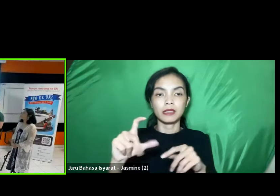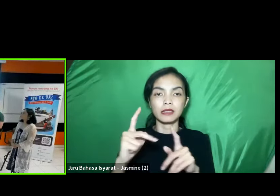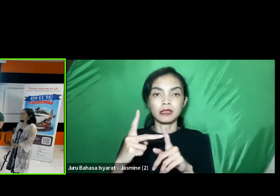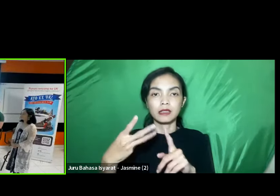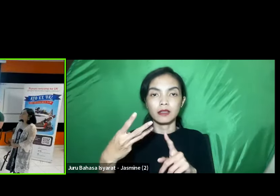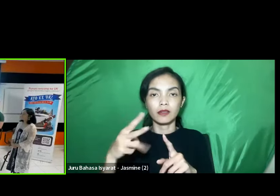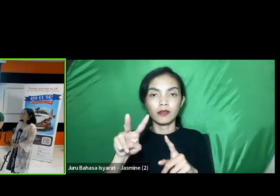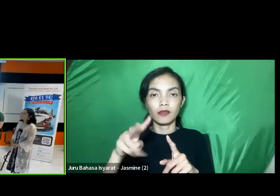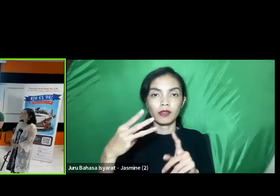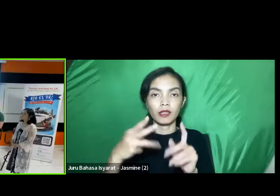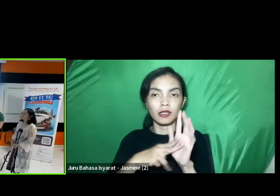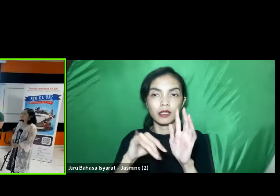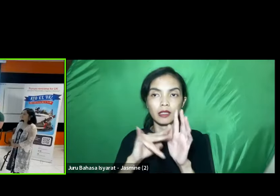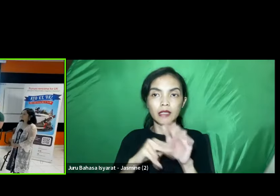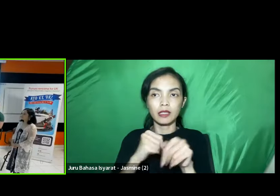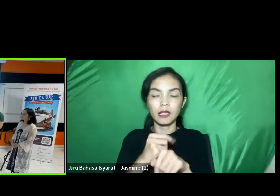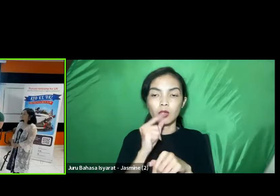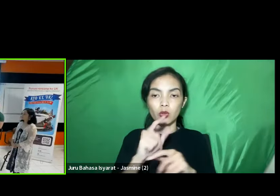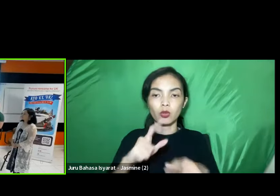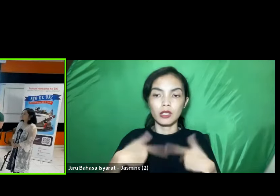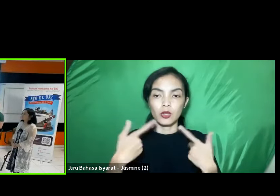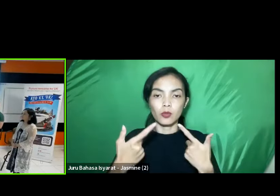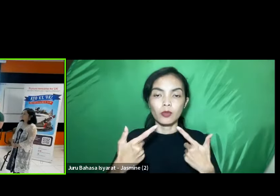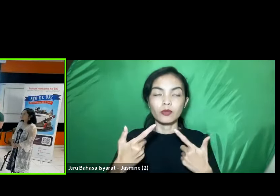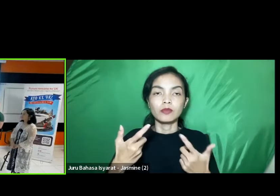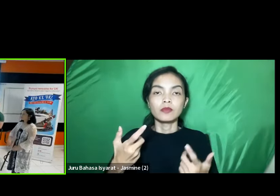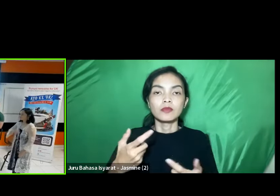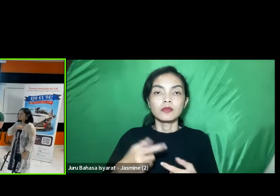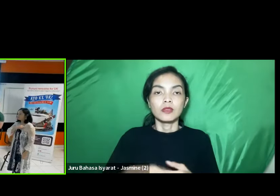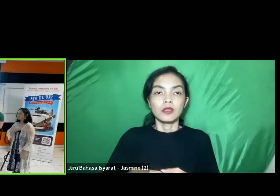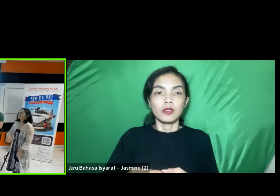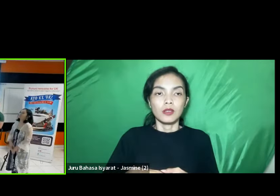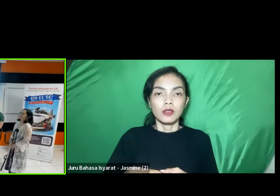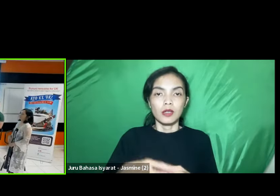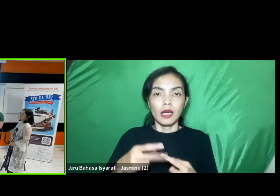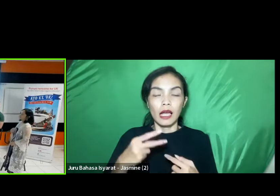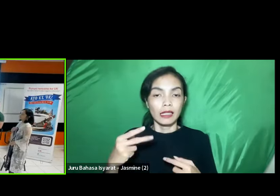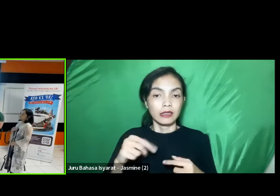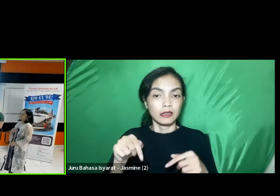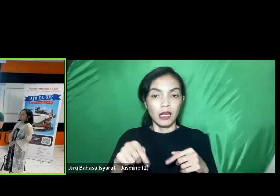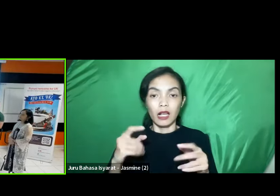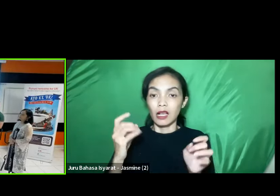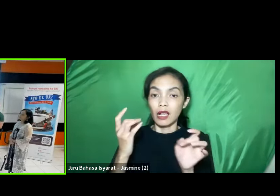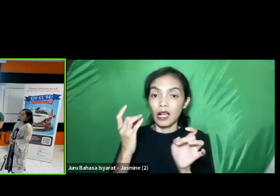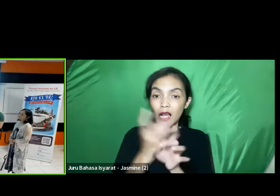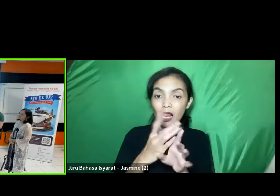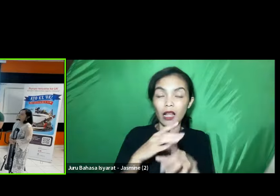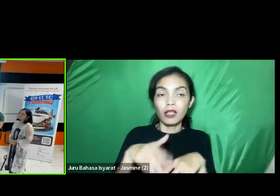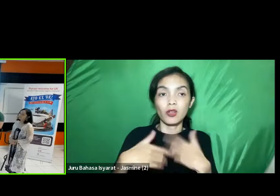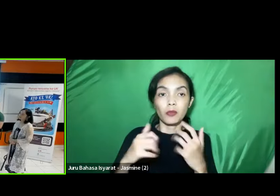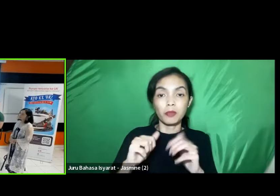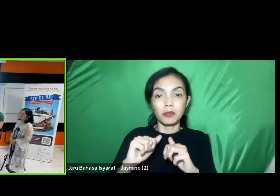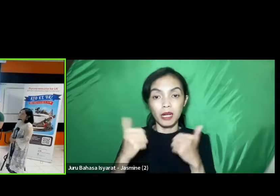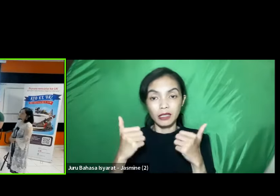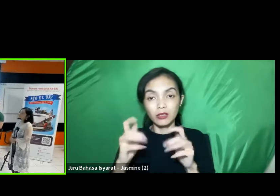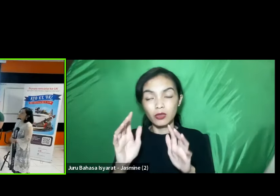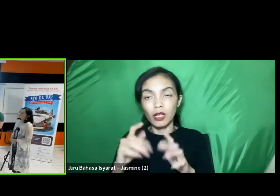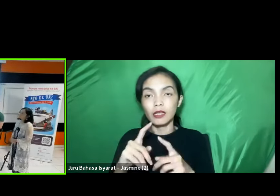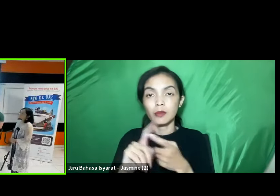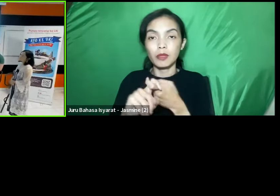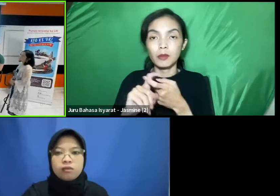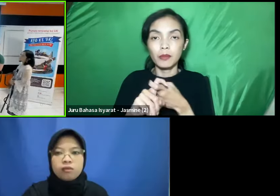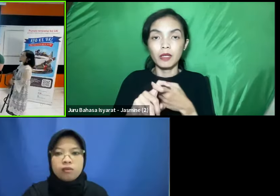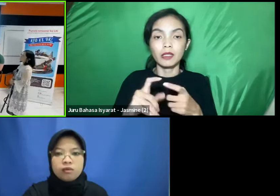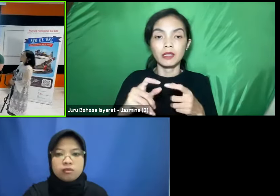life jadi sampai kapanp walaupun Nanti belum berhasil tahun ini ataupun nanti sudah berhasil Jangan pernah lupain teman-teman